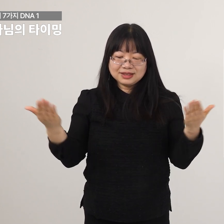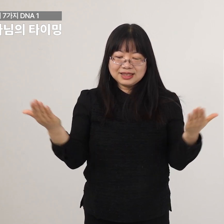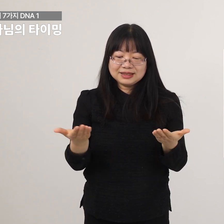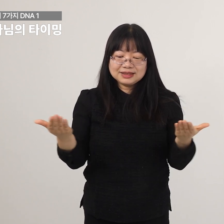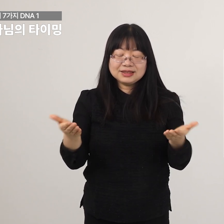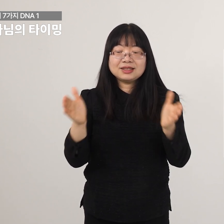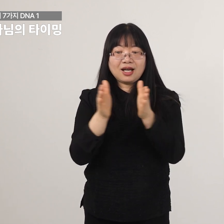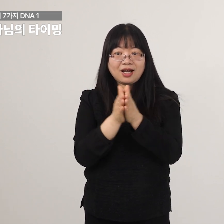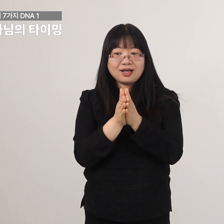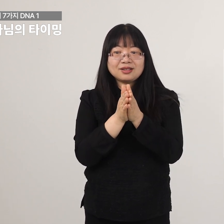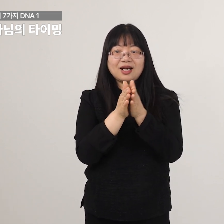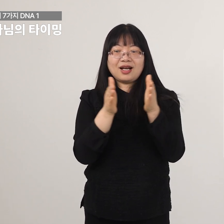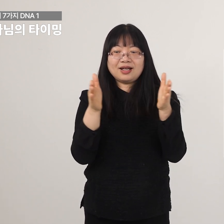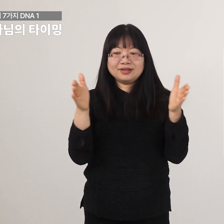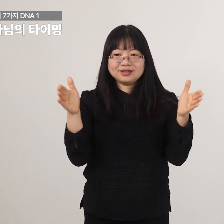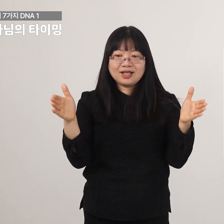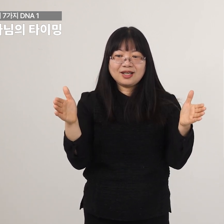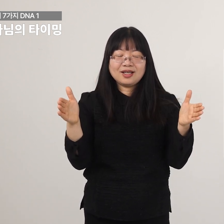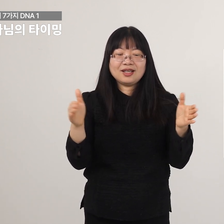일하기